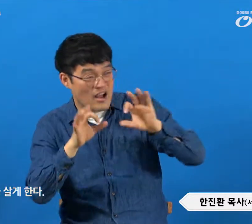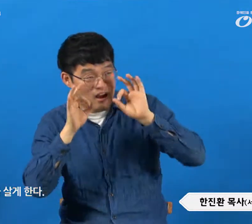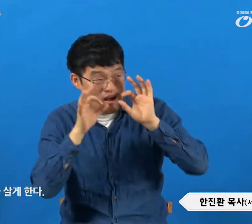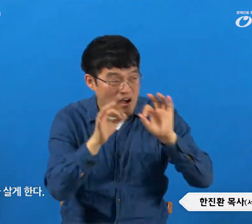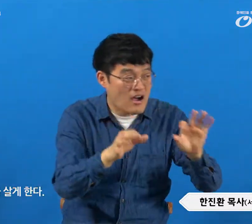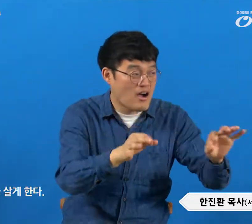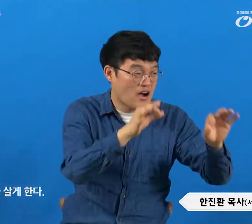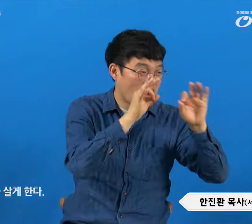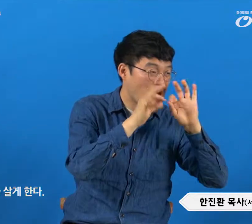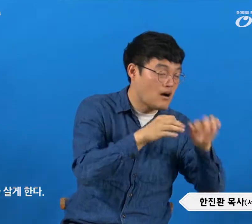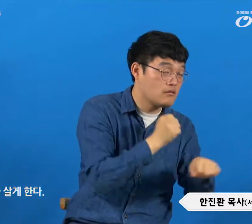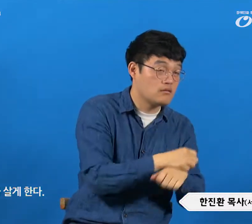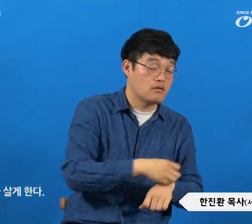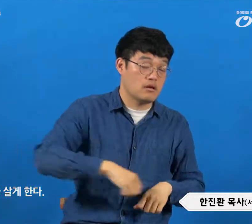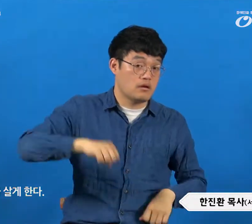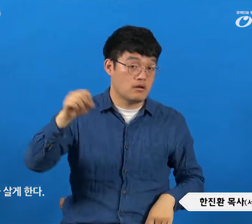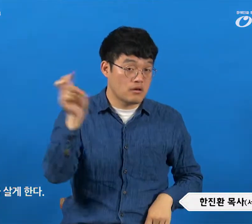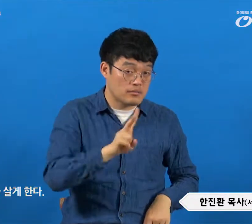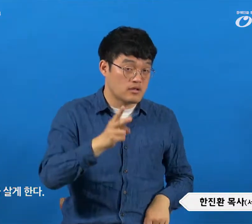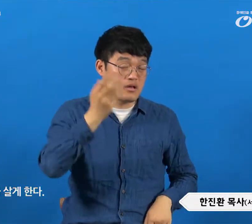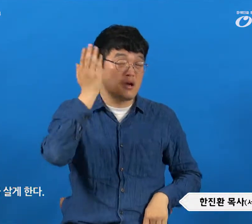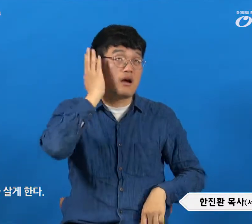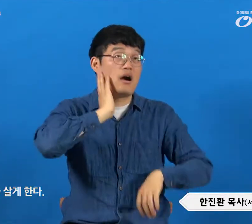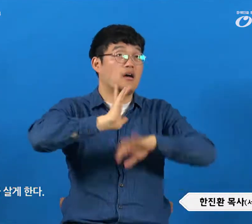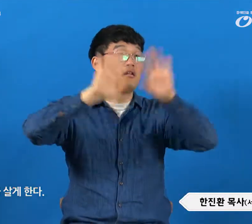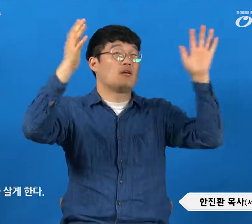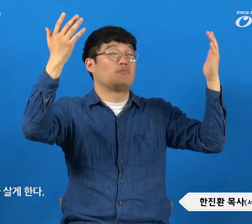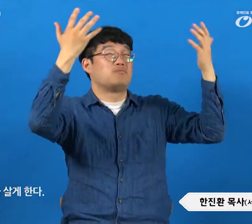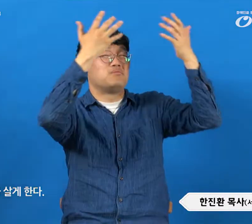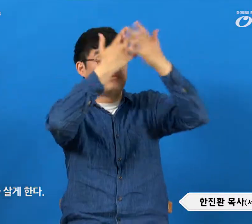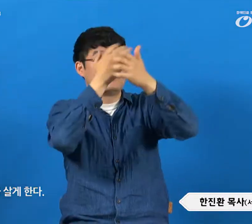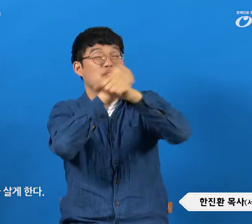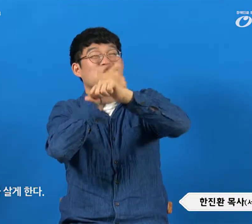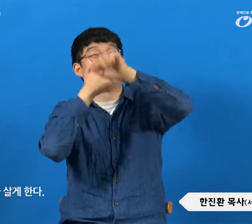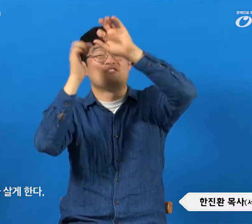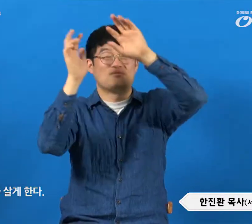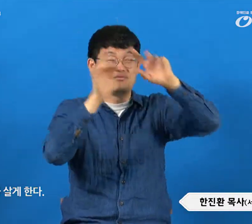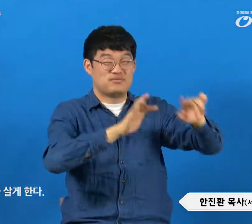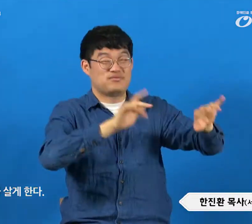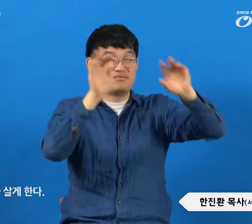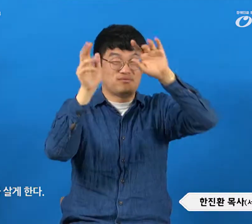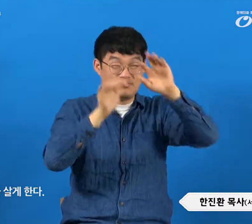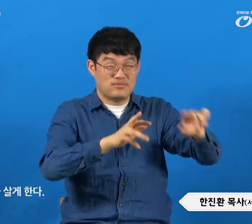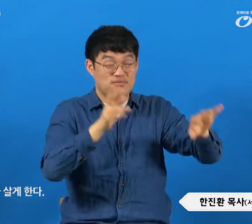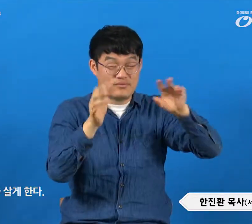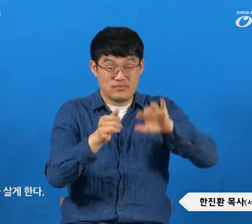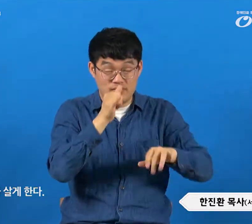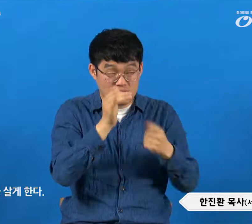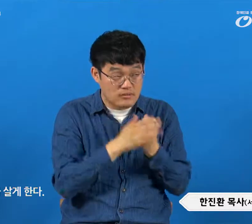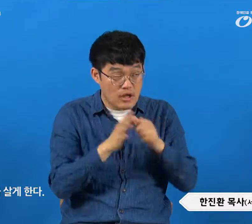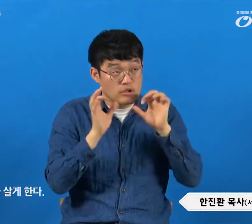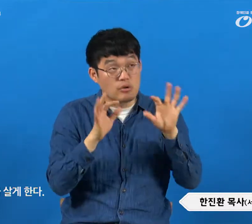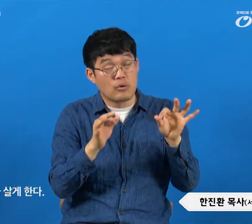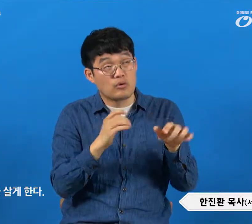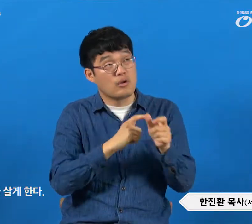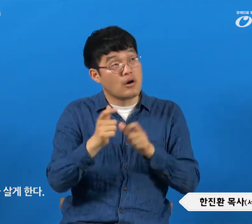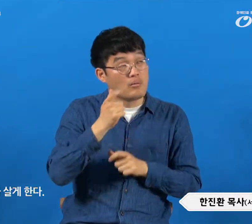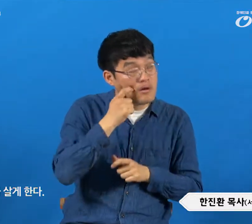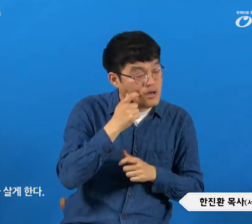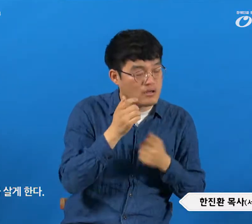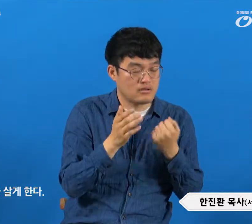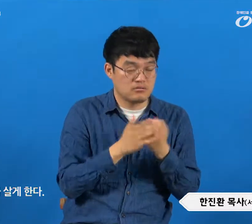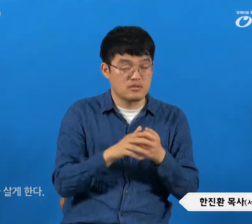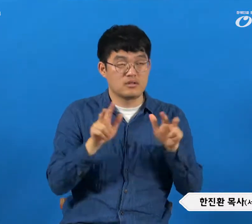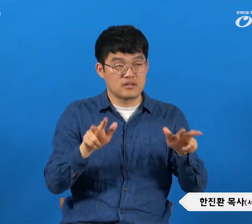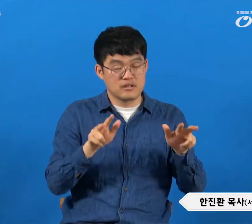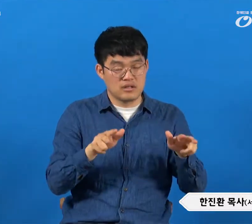캄캄해지면서 눈이 쏟아지기 시작합니다. 날이 그러니까 더 이상 할 수가 없어서 이제 철수를